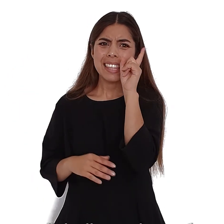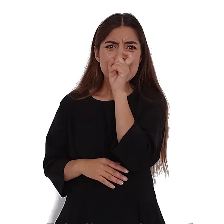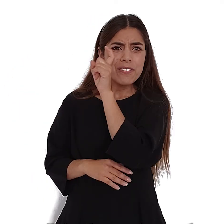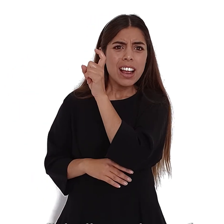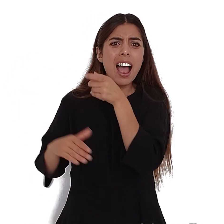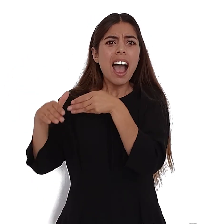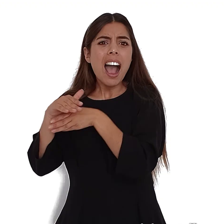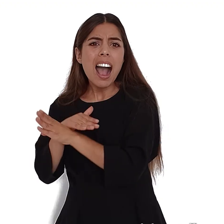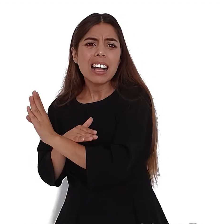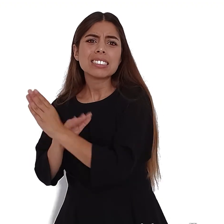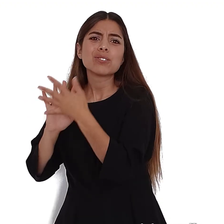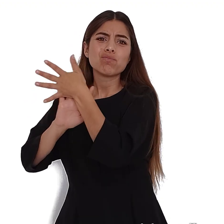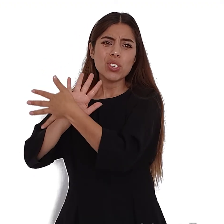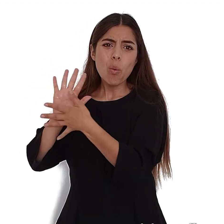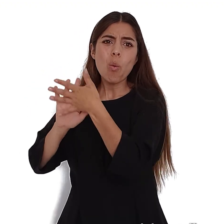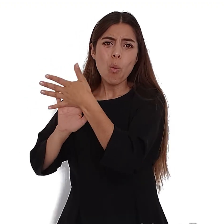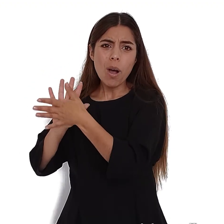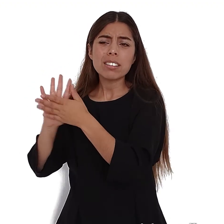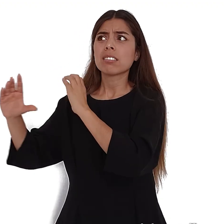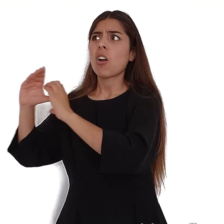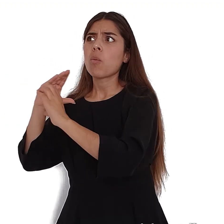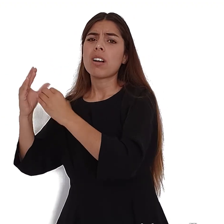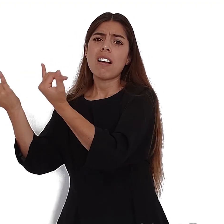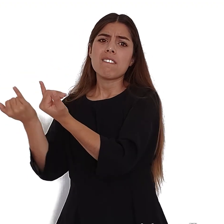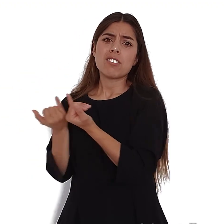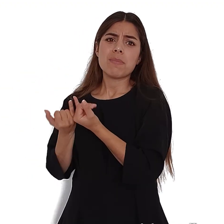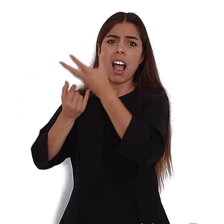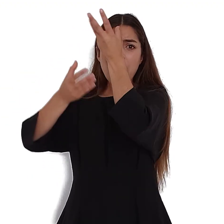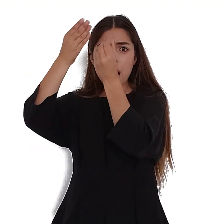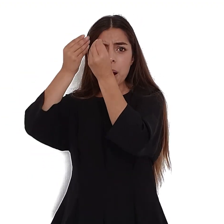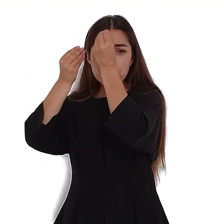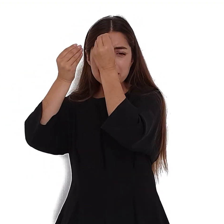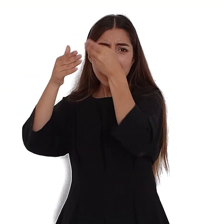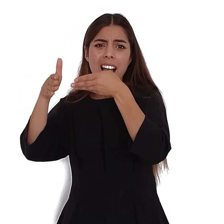integrados muy escaso acceso al desarrollo de la lengua de señas, a la comunicación y al aprendizaje.